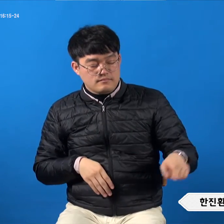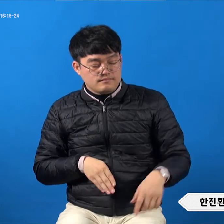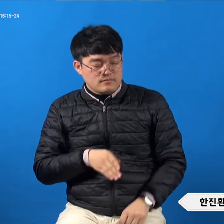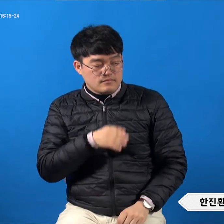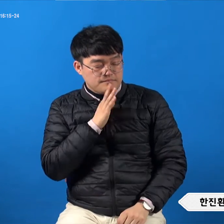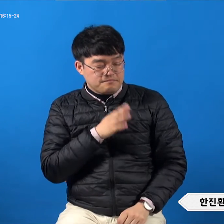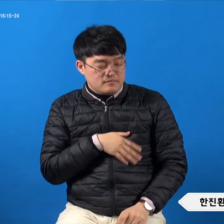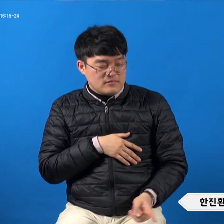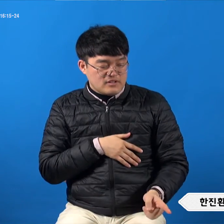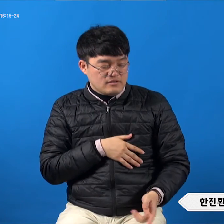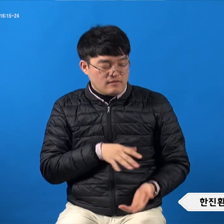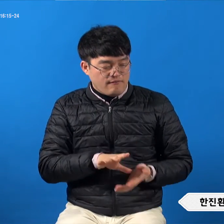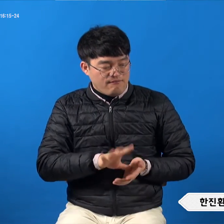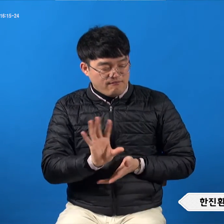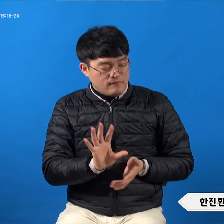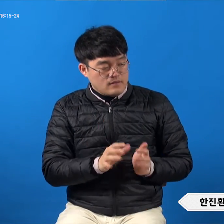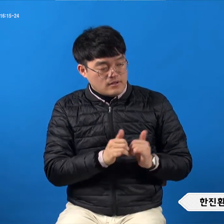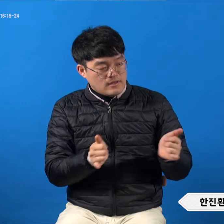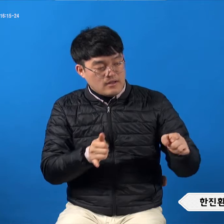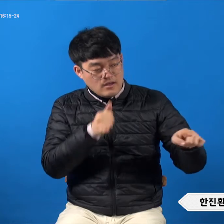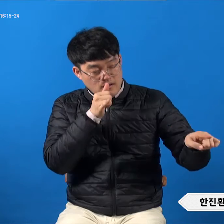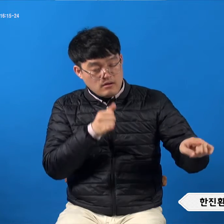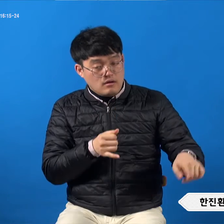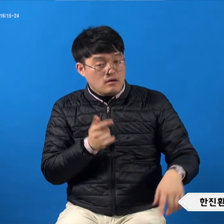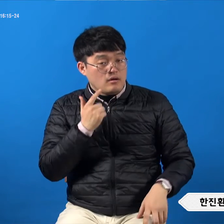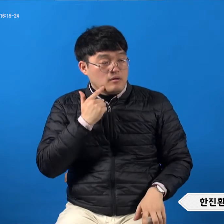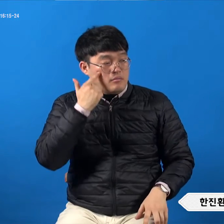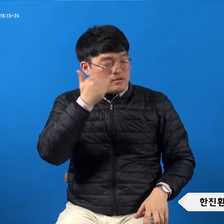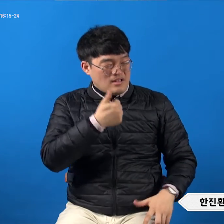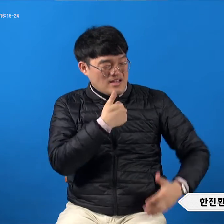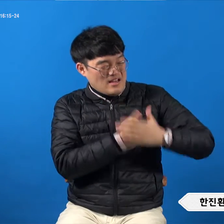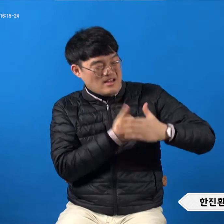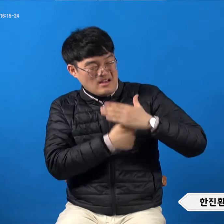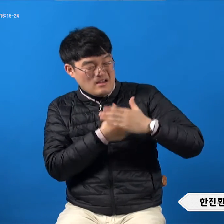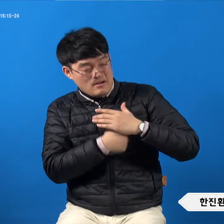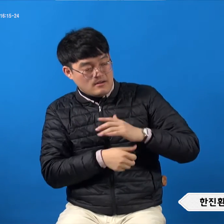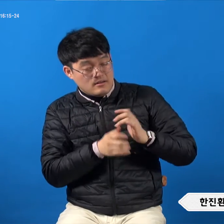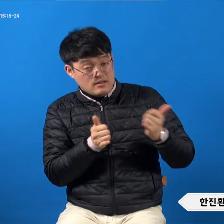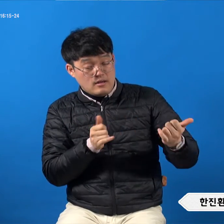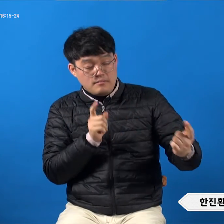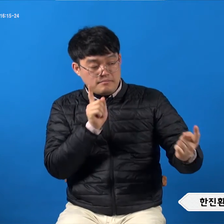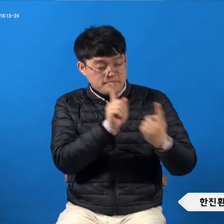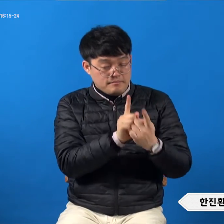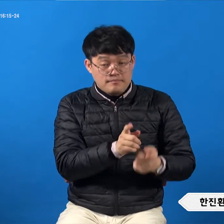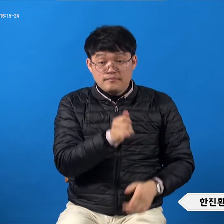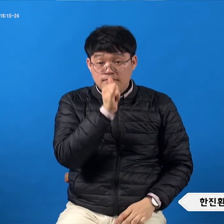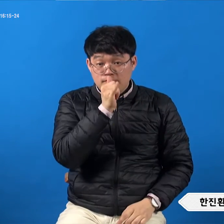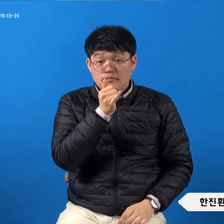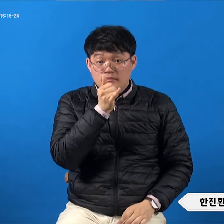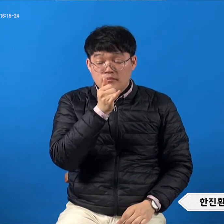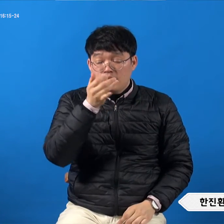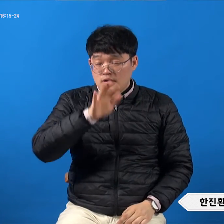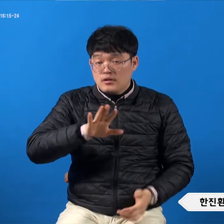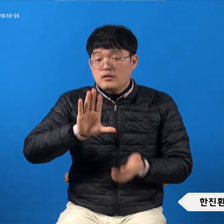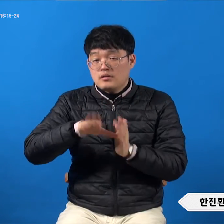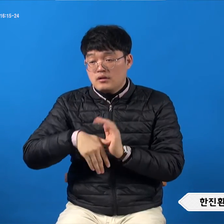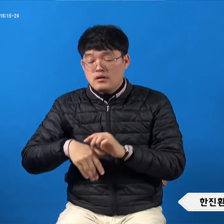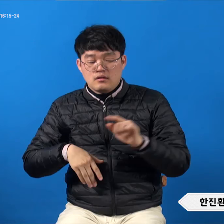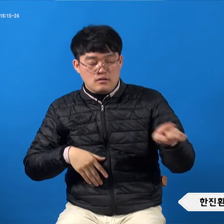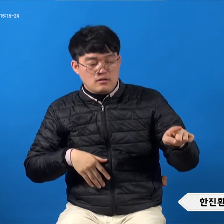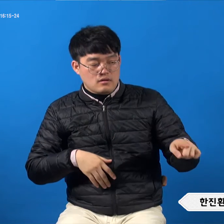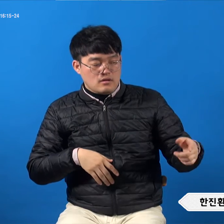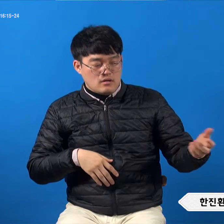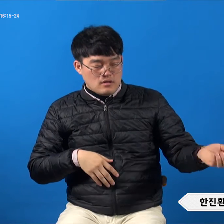수 있다. 목사를 아주 괴롭게 하는, 찌르는 못과 같은 사람을 만날 수 있는데 그때 절대로